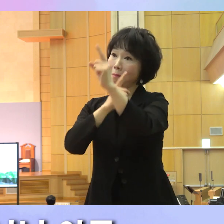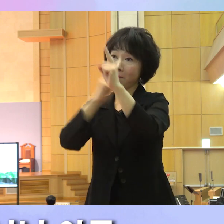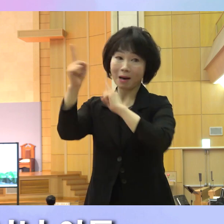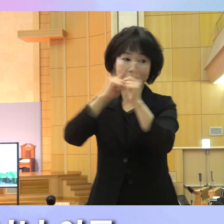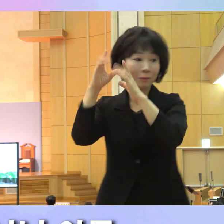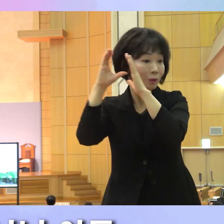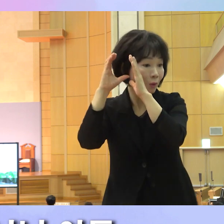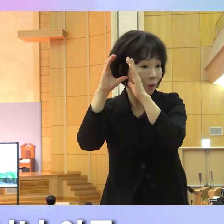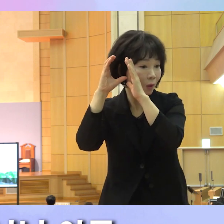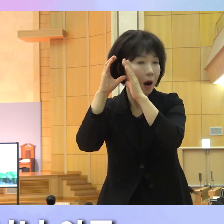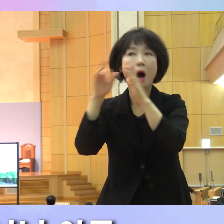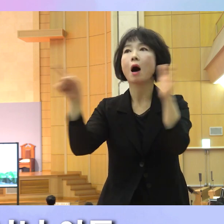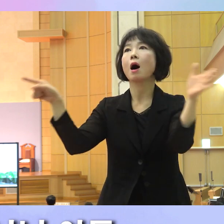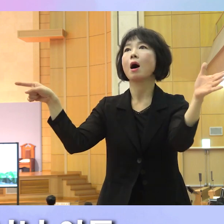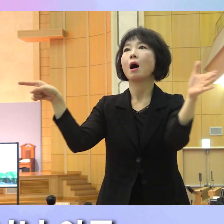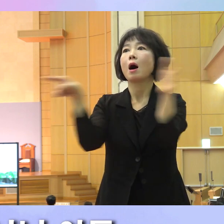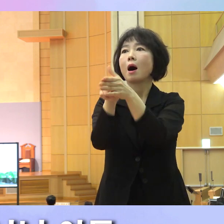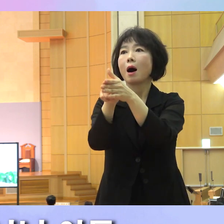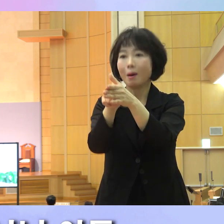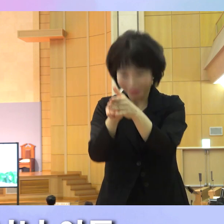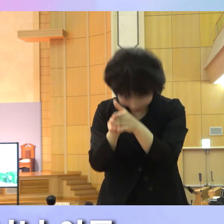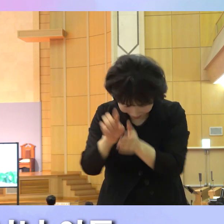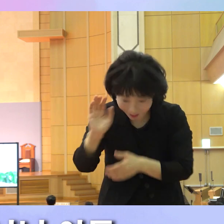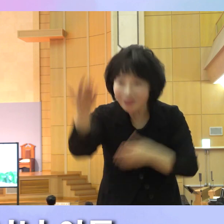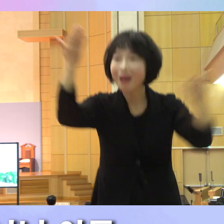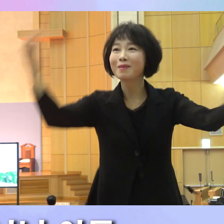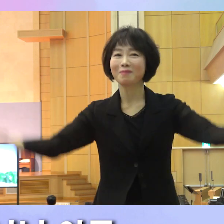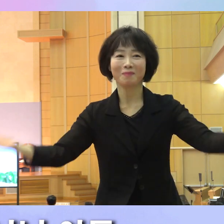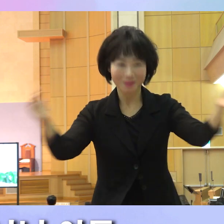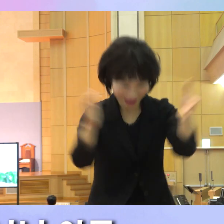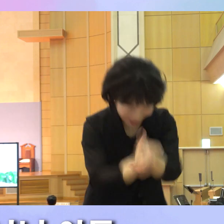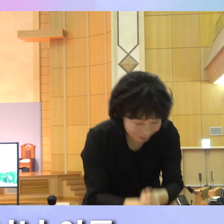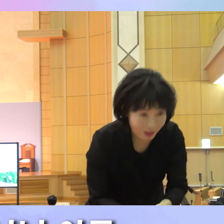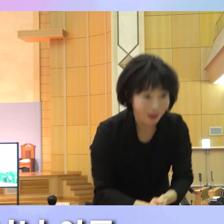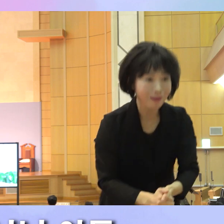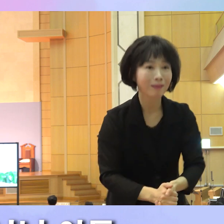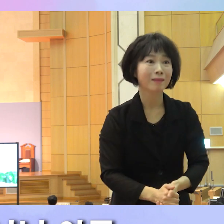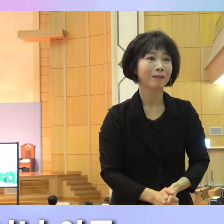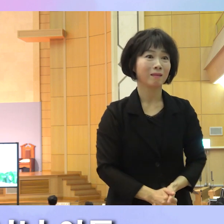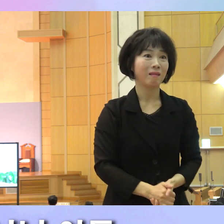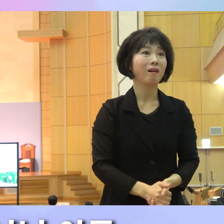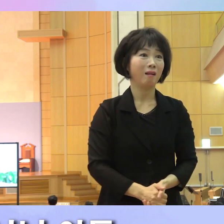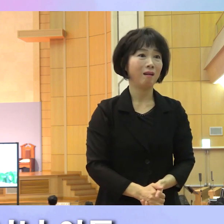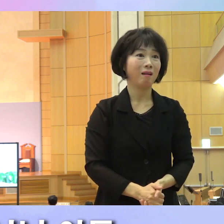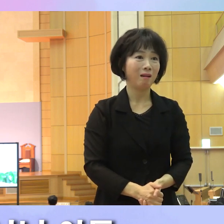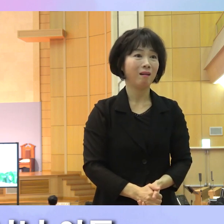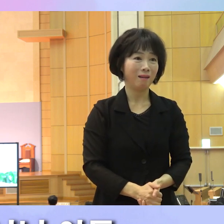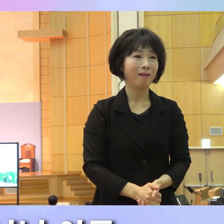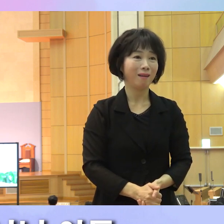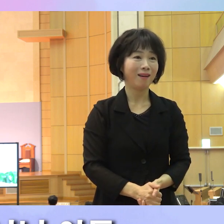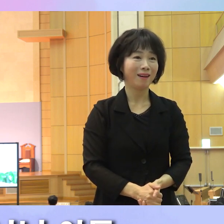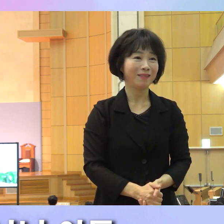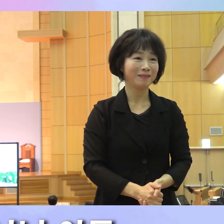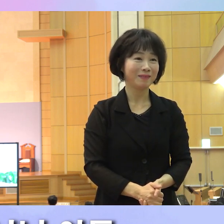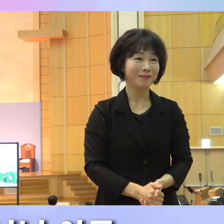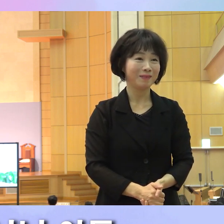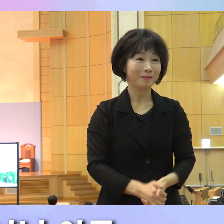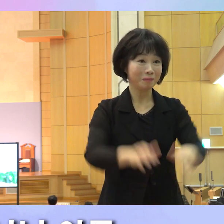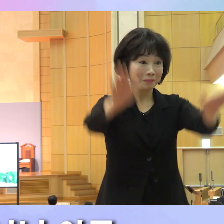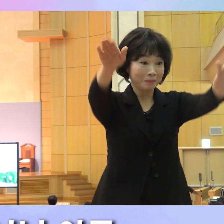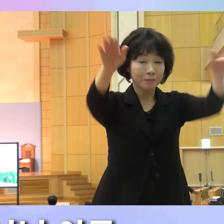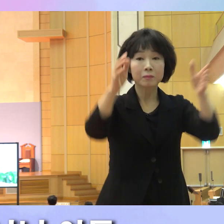했더라? 믿었더라지. 그전엔 도저히 못 깨달아요. 유대인들만 그런 것이 아니라 예수님의